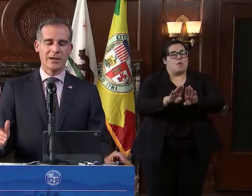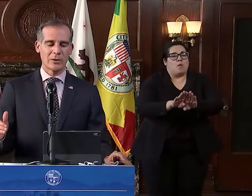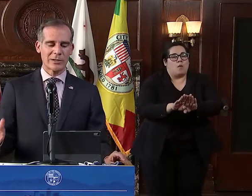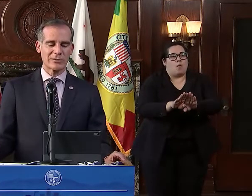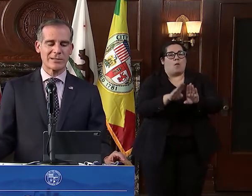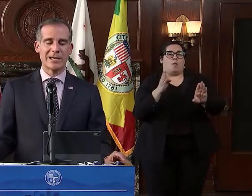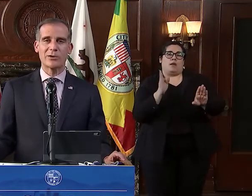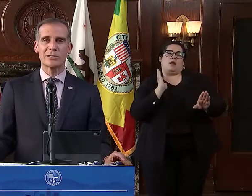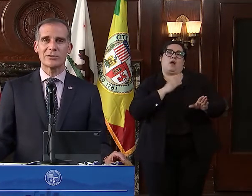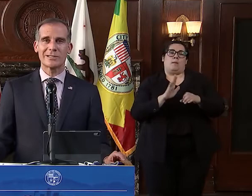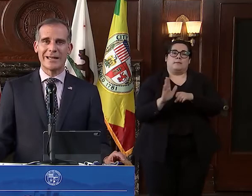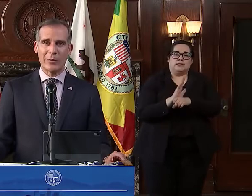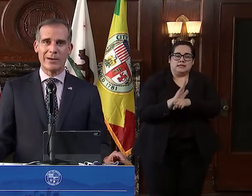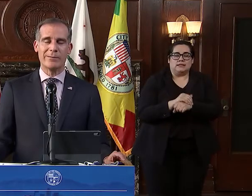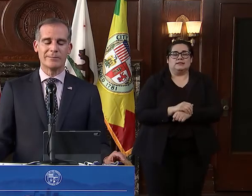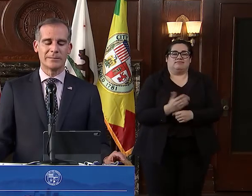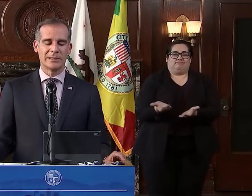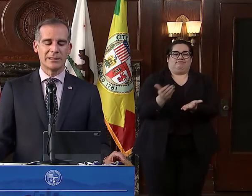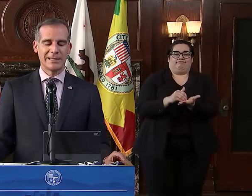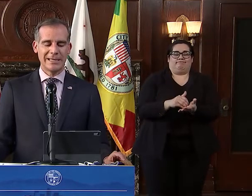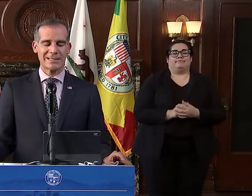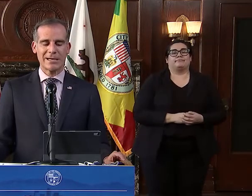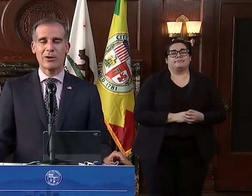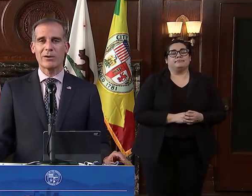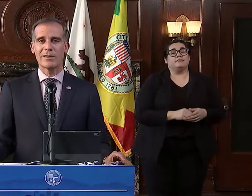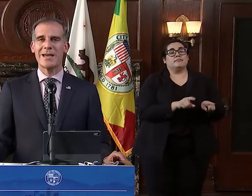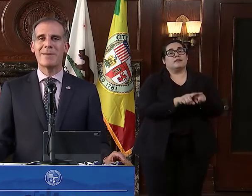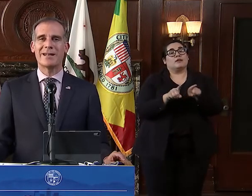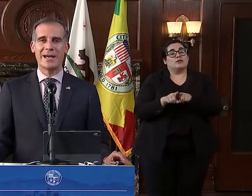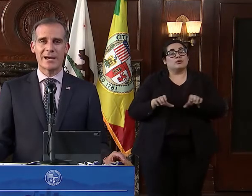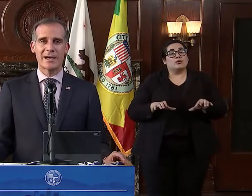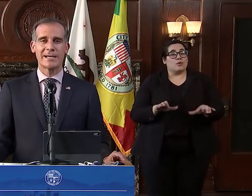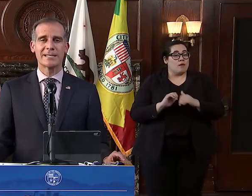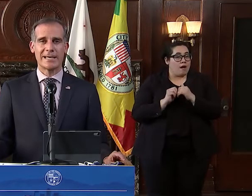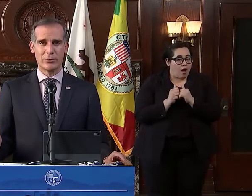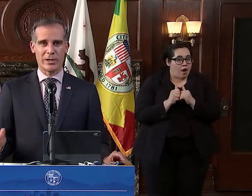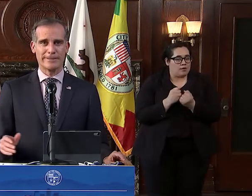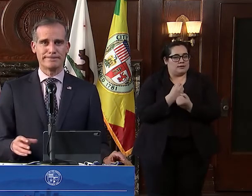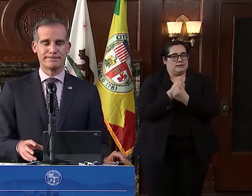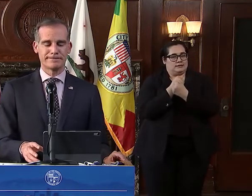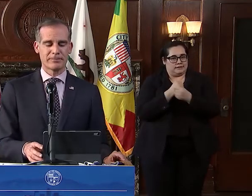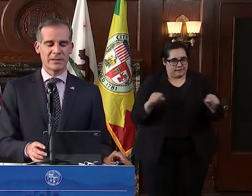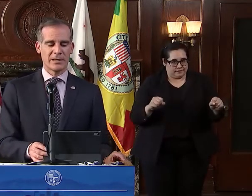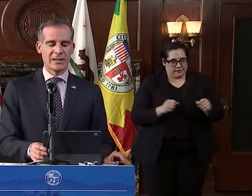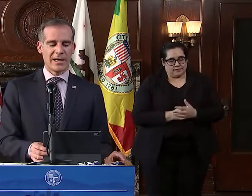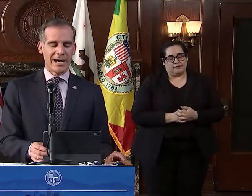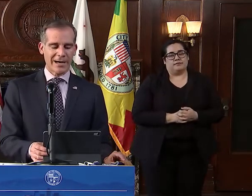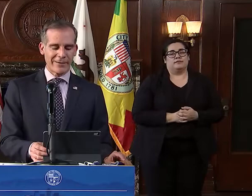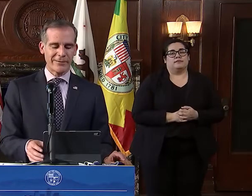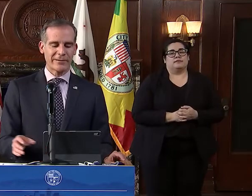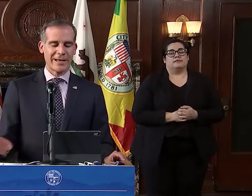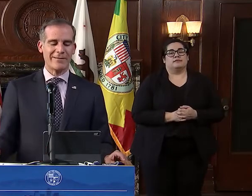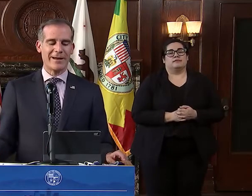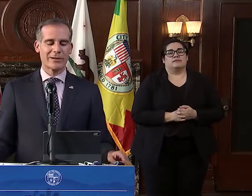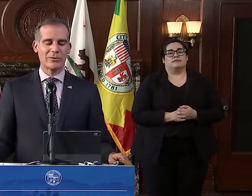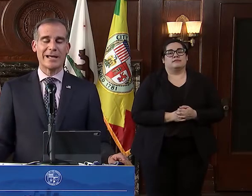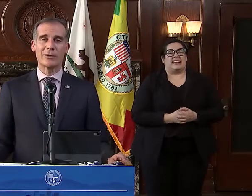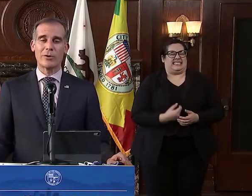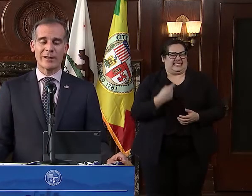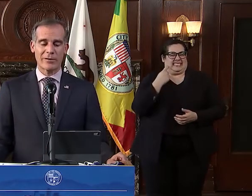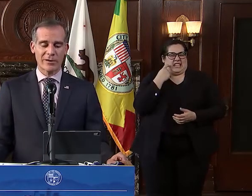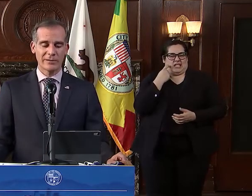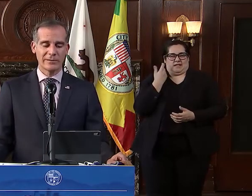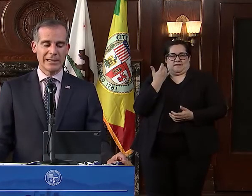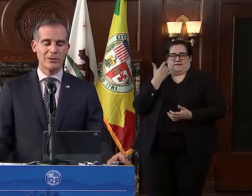abrir nuestros negocios de nuevo y hacerlo de manera segura. Acabo de hablar con